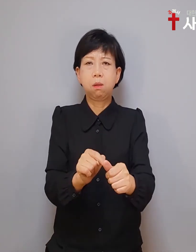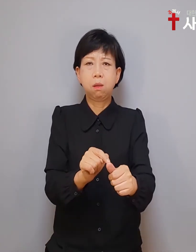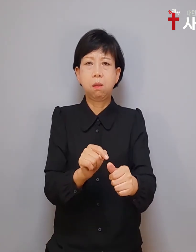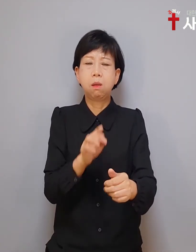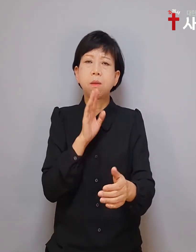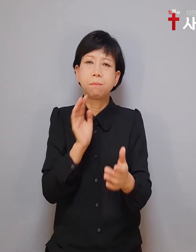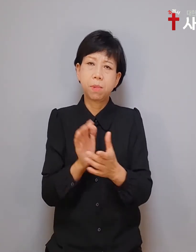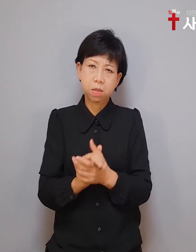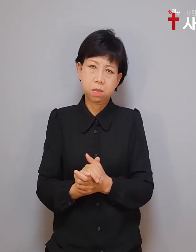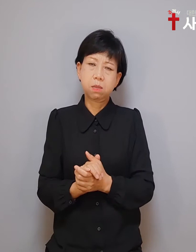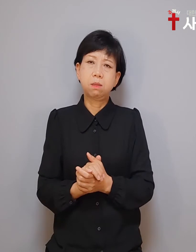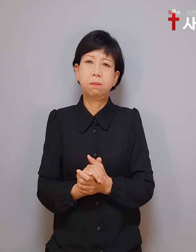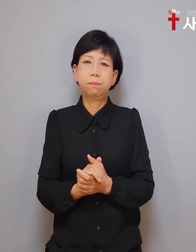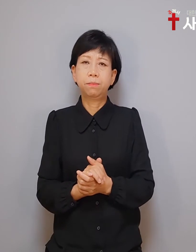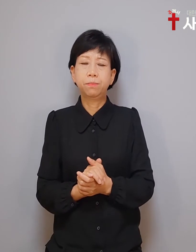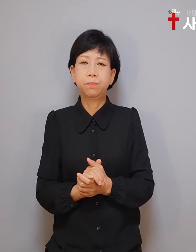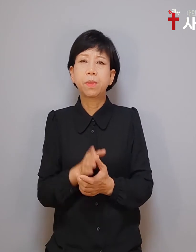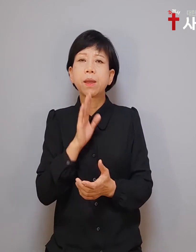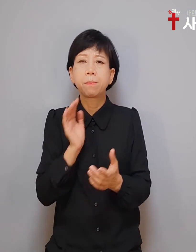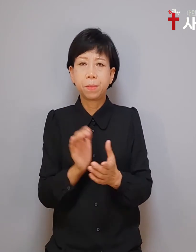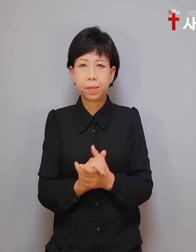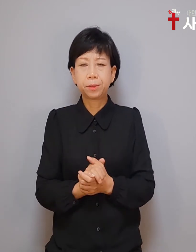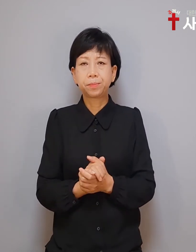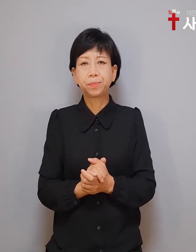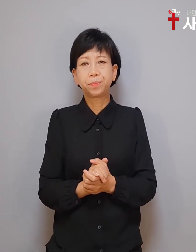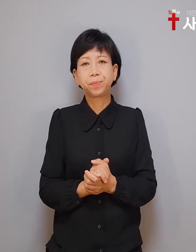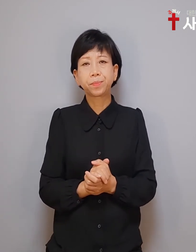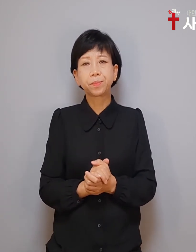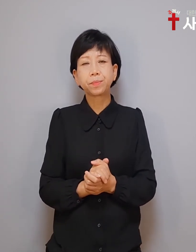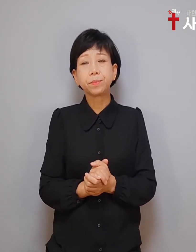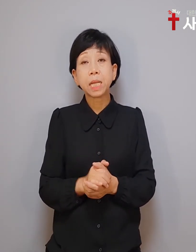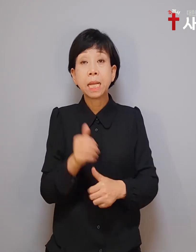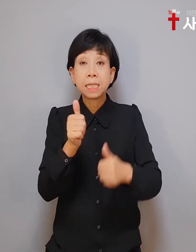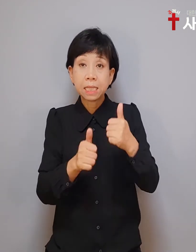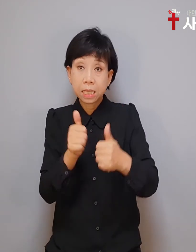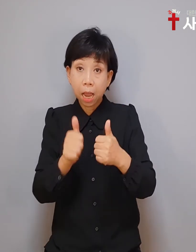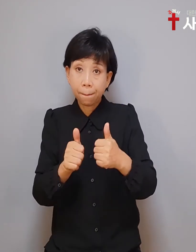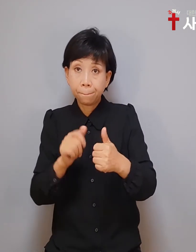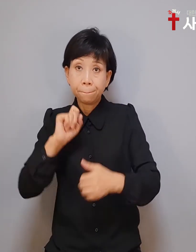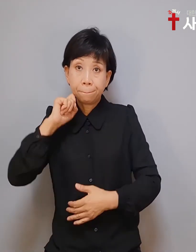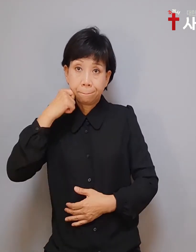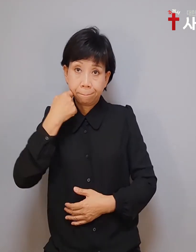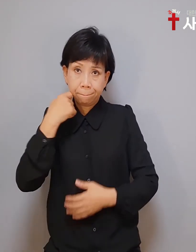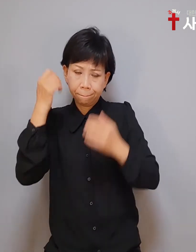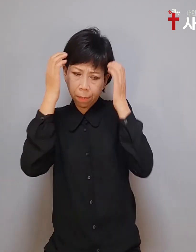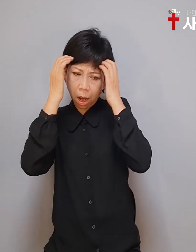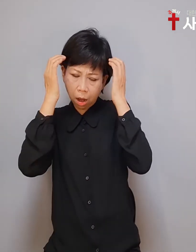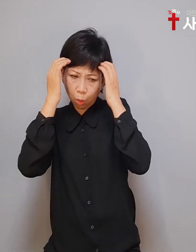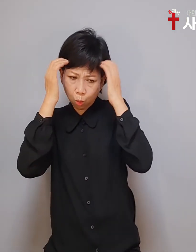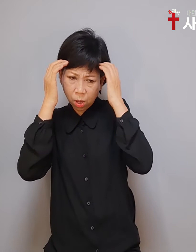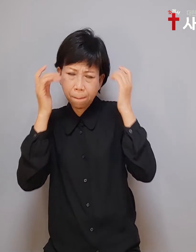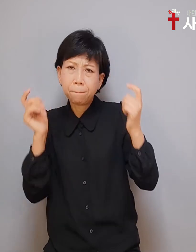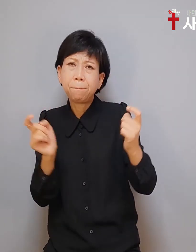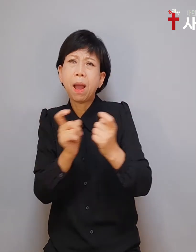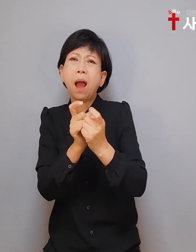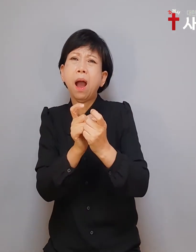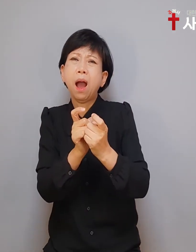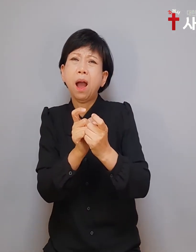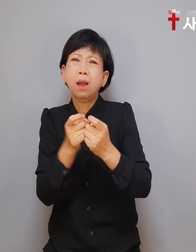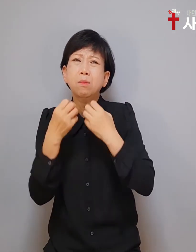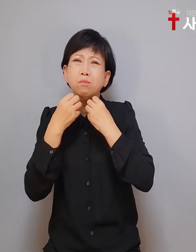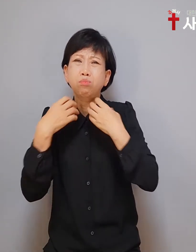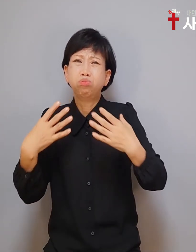아멘. 아멘. 시험이 있는데 한 가지 두 가지가 아닙니다. 몇